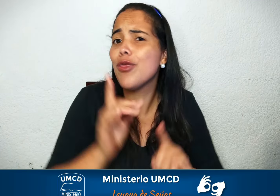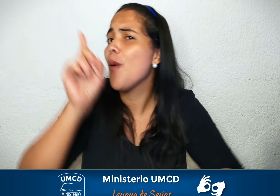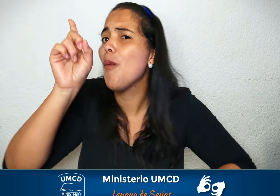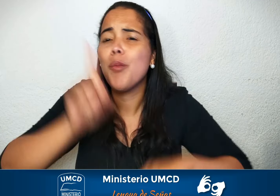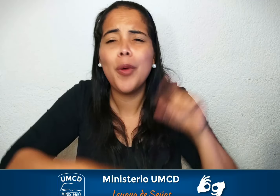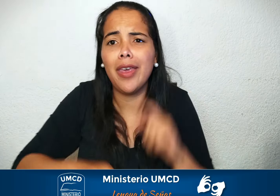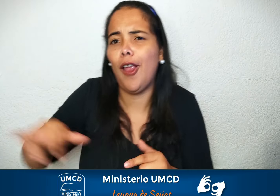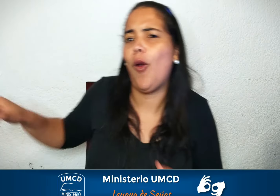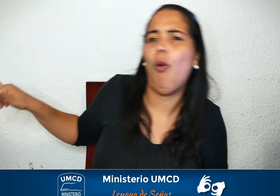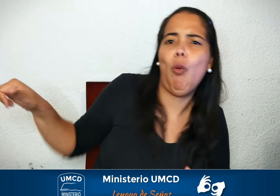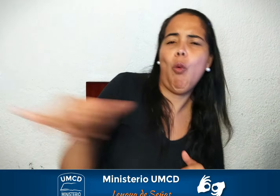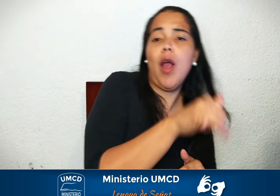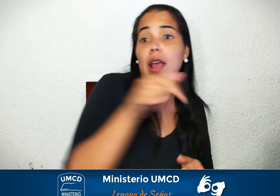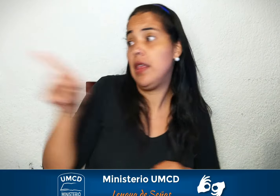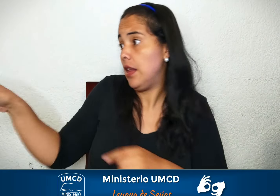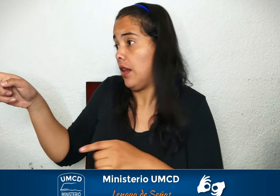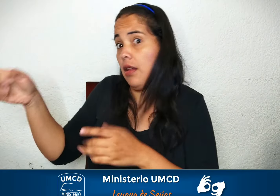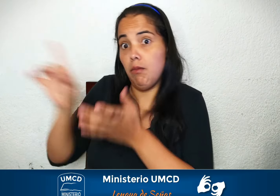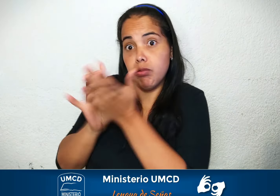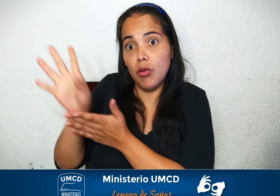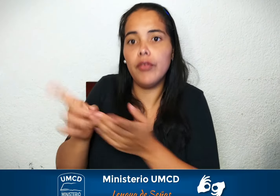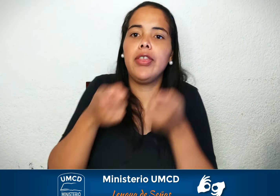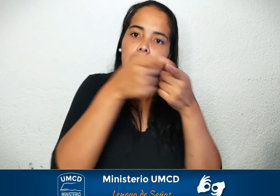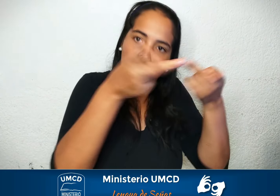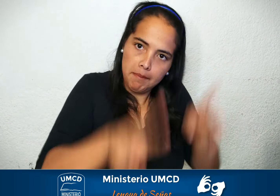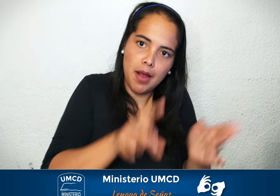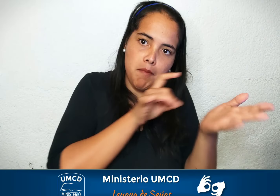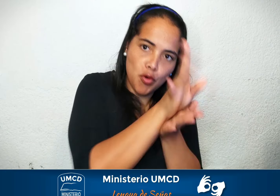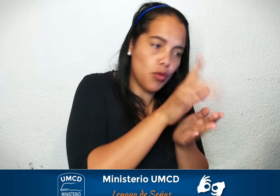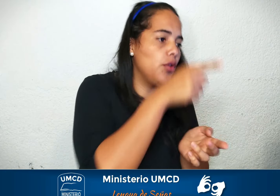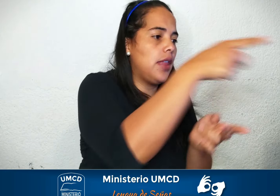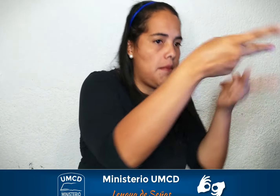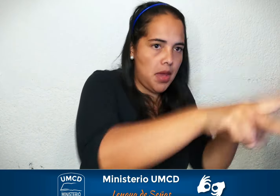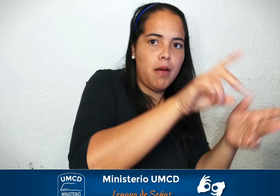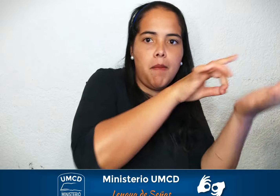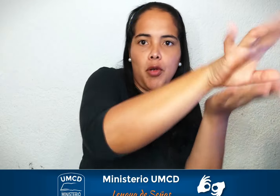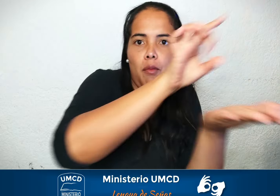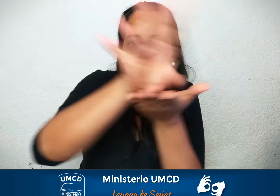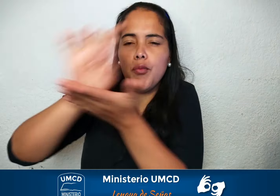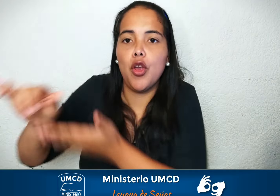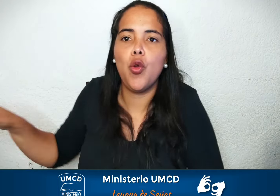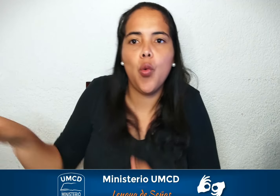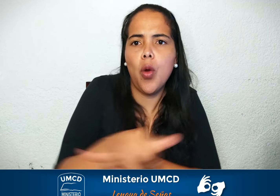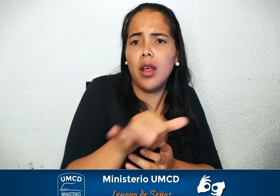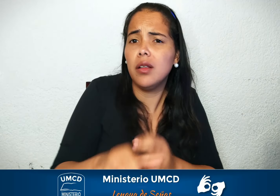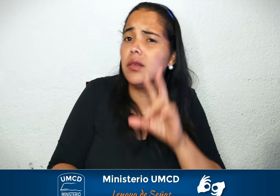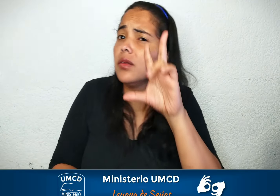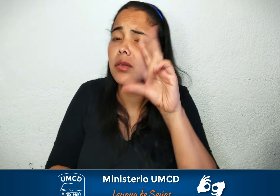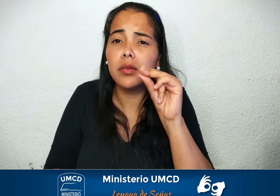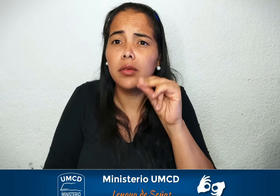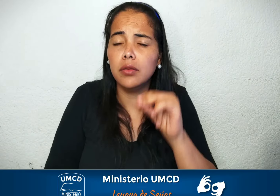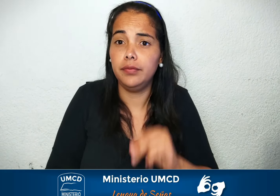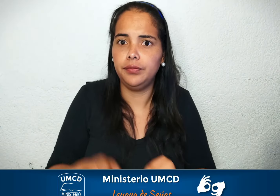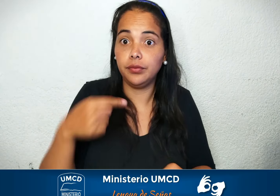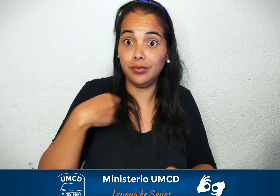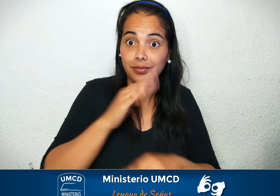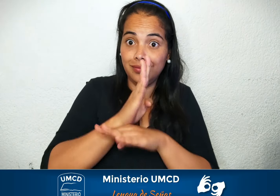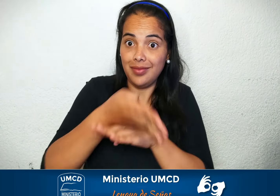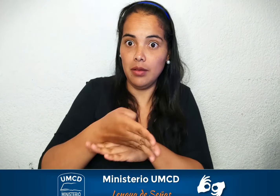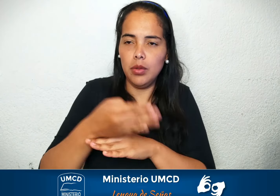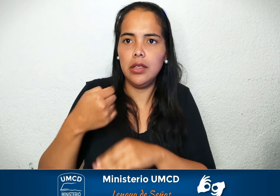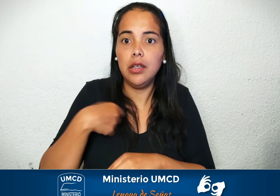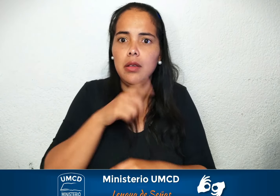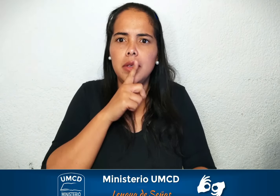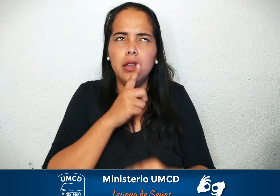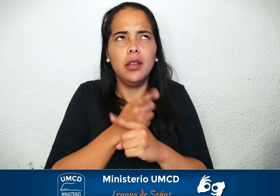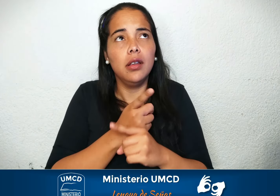nada tiene que ver con lo que pase con otras personas. Pues Ezequías, cuando recibió esa carta, hizo